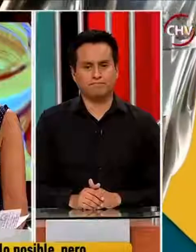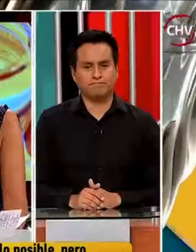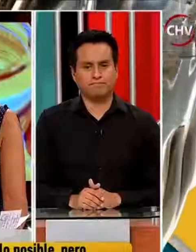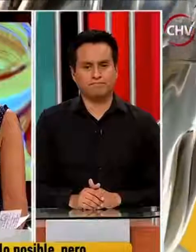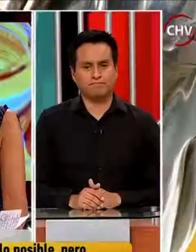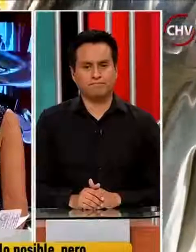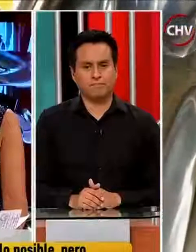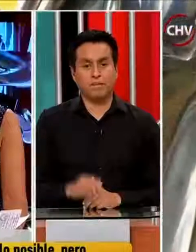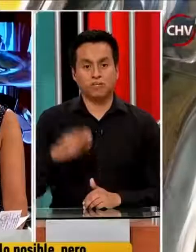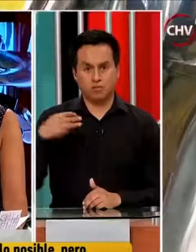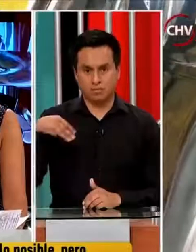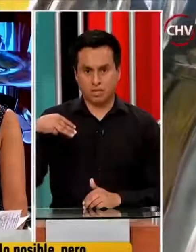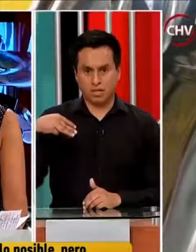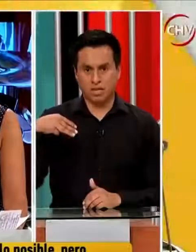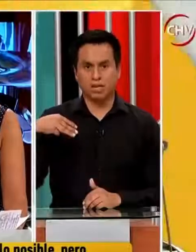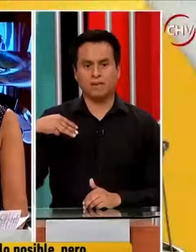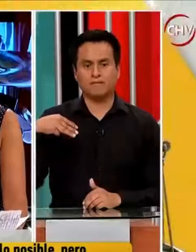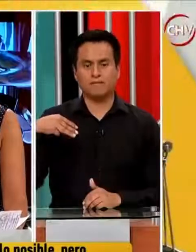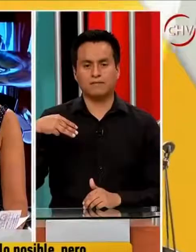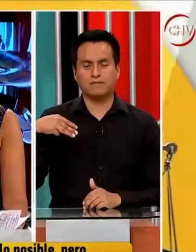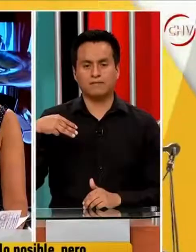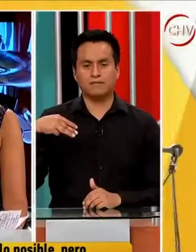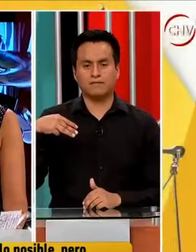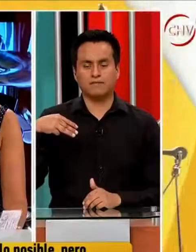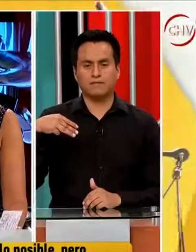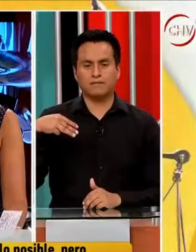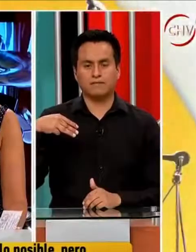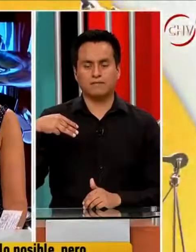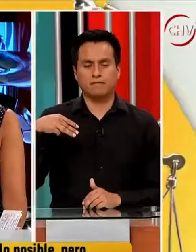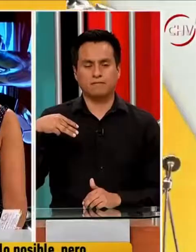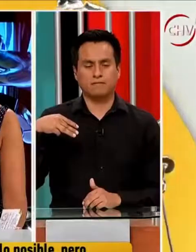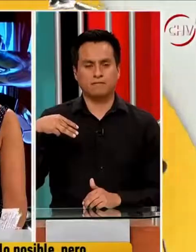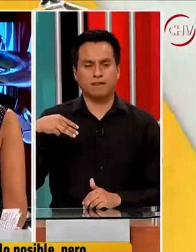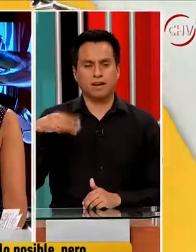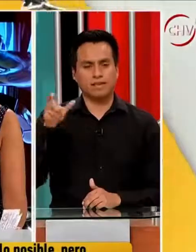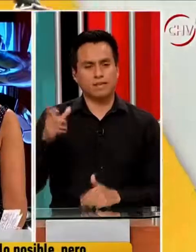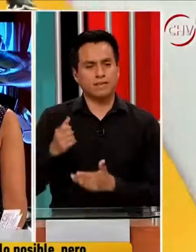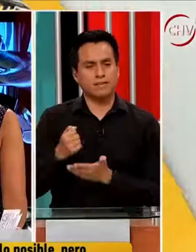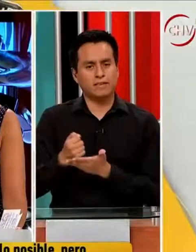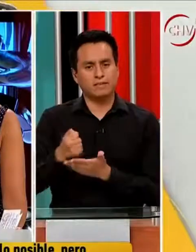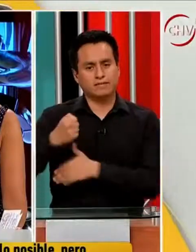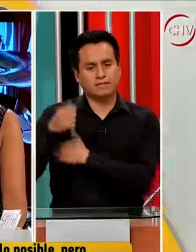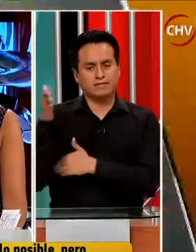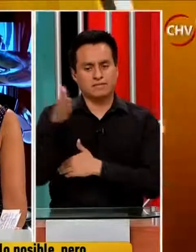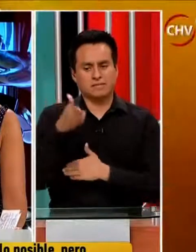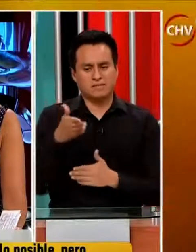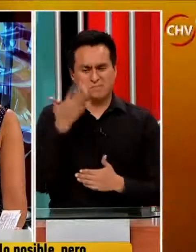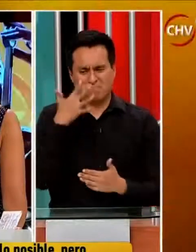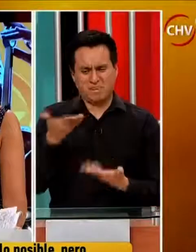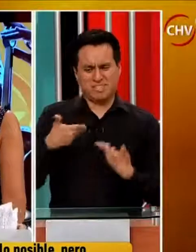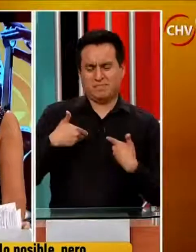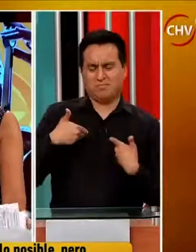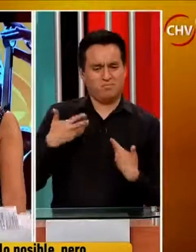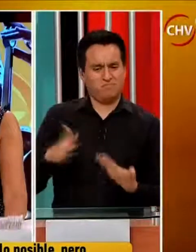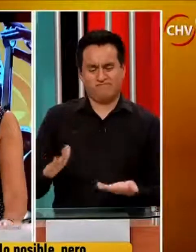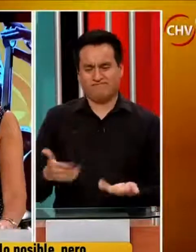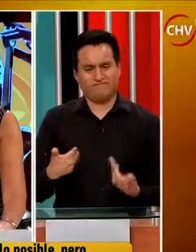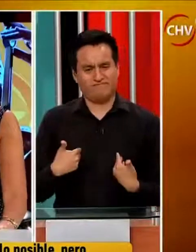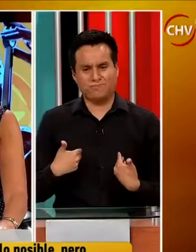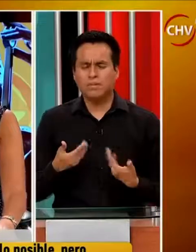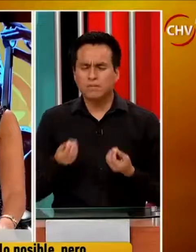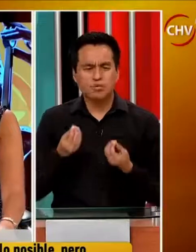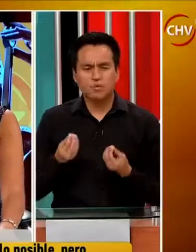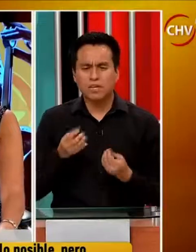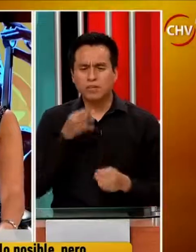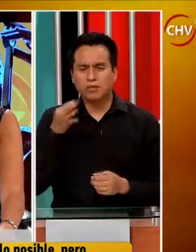En la municipalidad, la asistente social me trató pésimo. ¿Por qué? ¿Qué